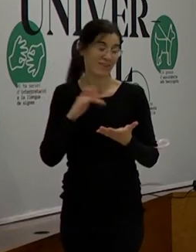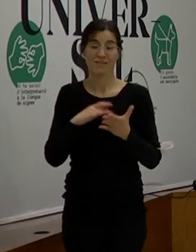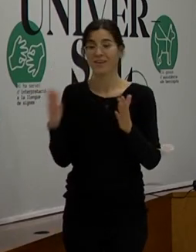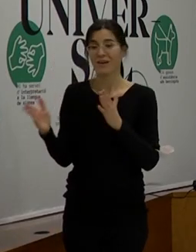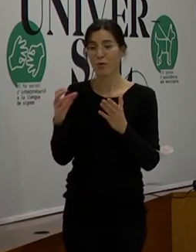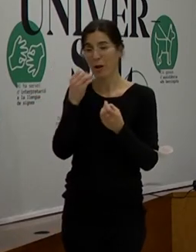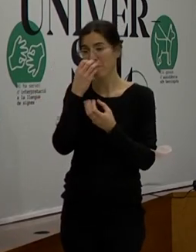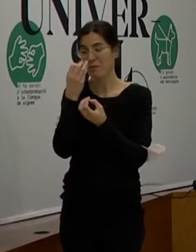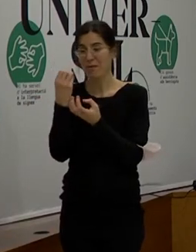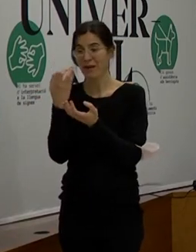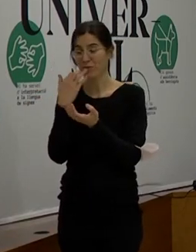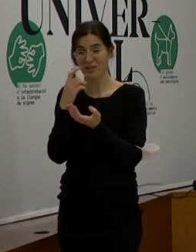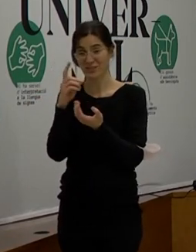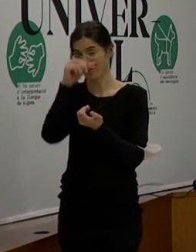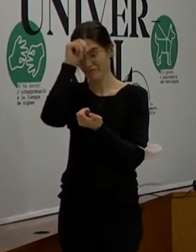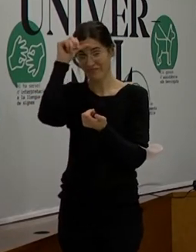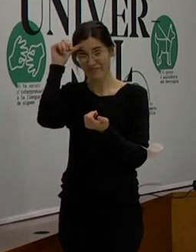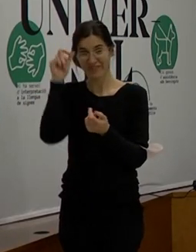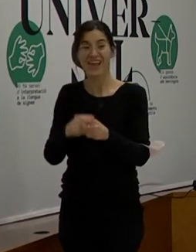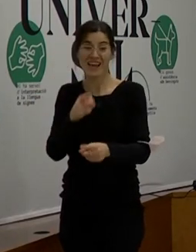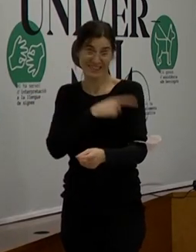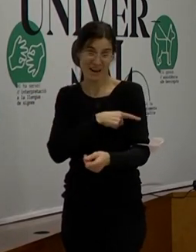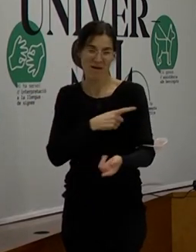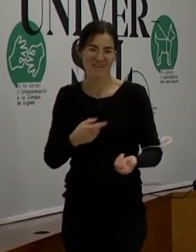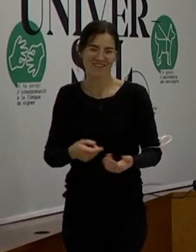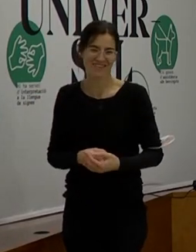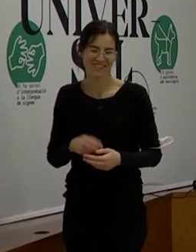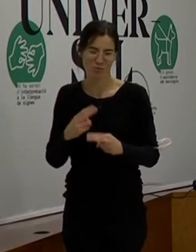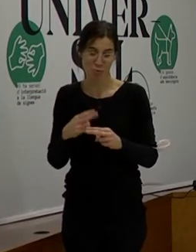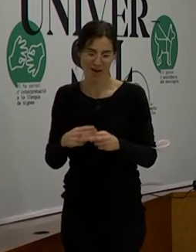Porque si no, chico, la calor, el frío, extrema dura.